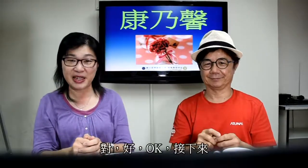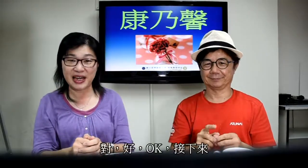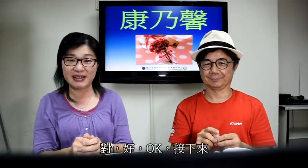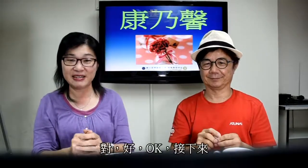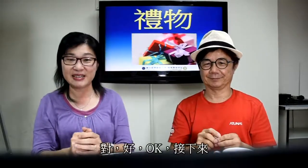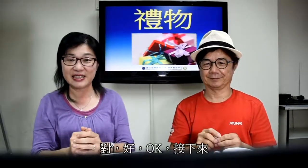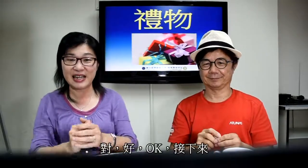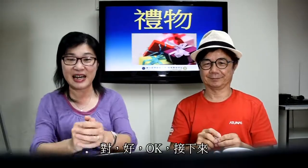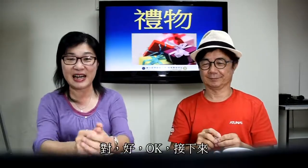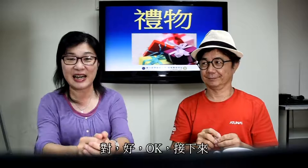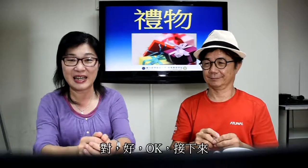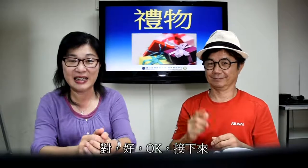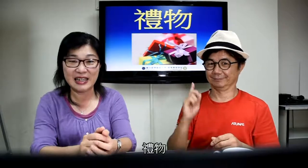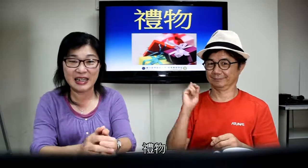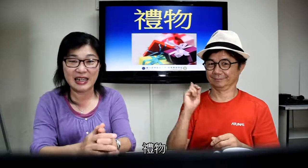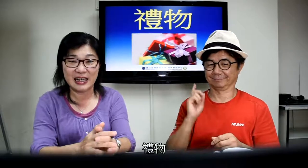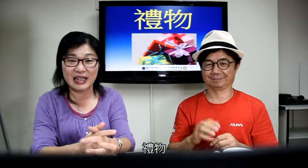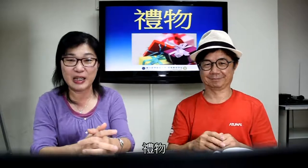好，接下来礼物，